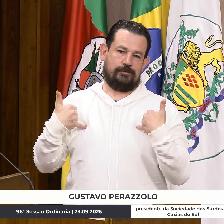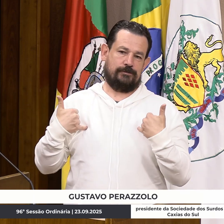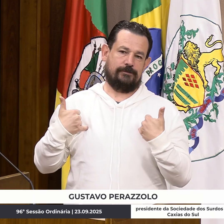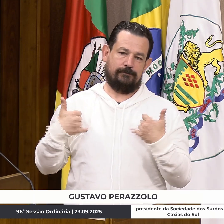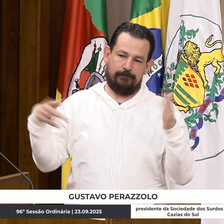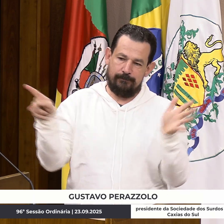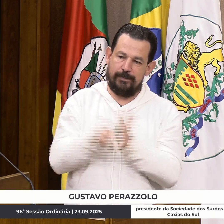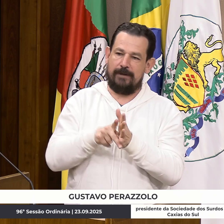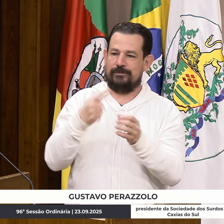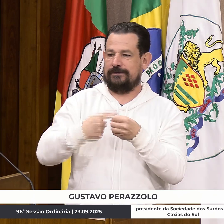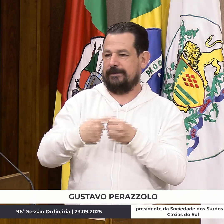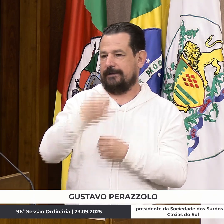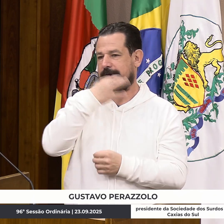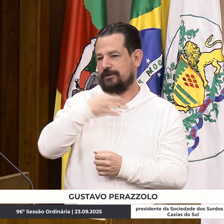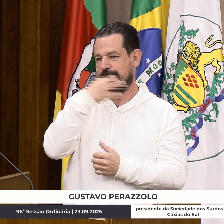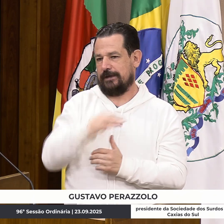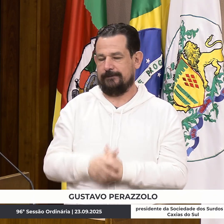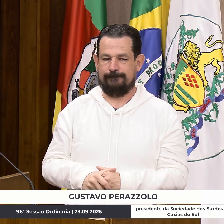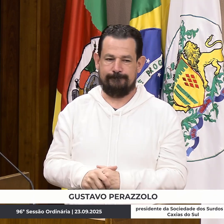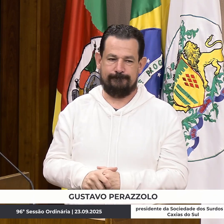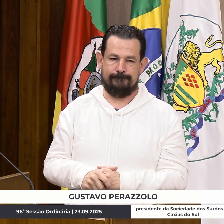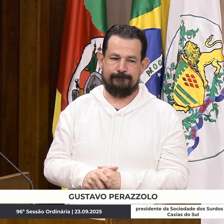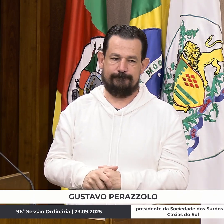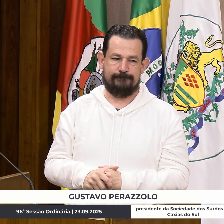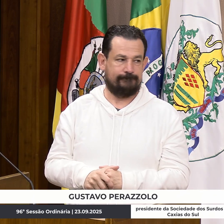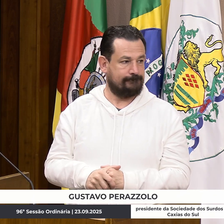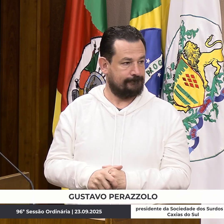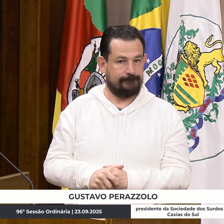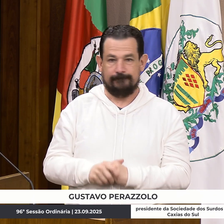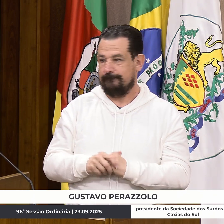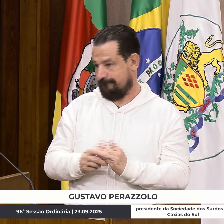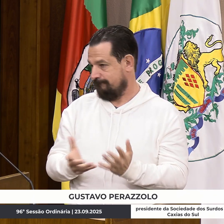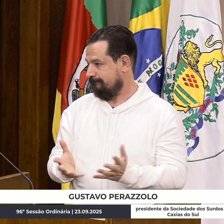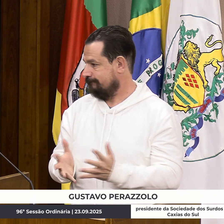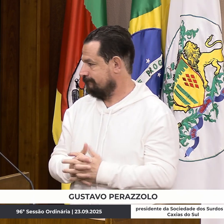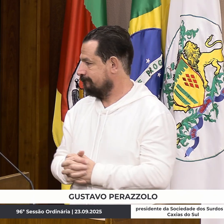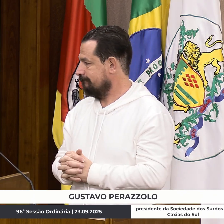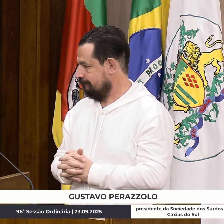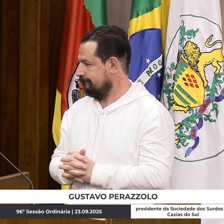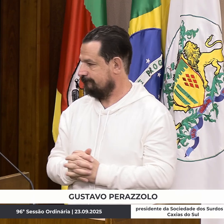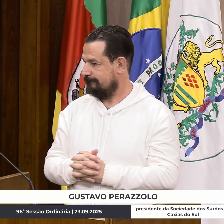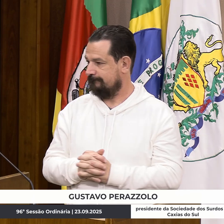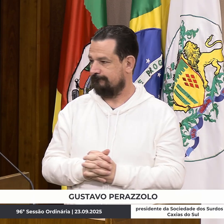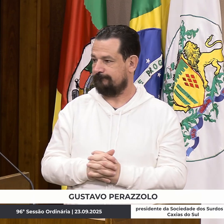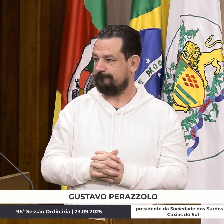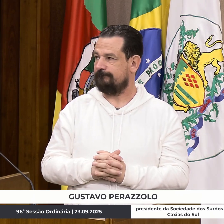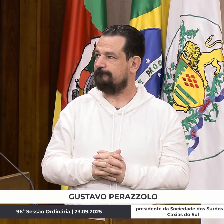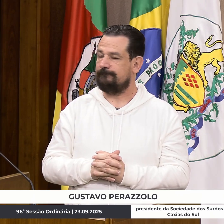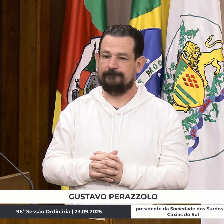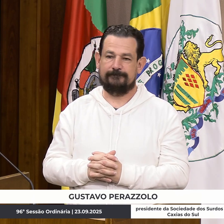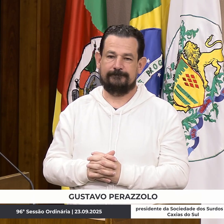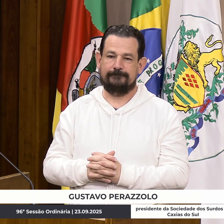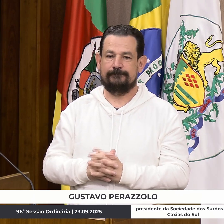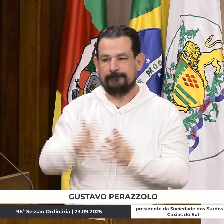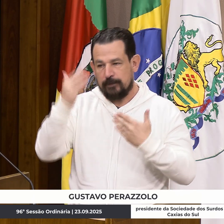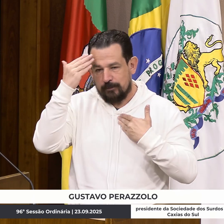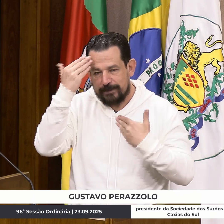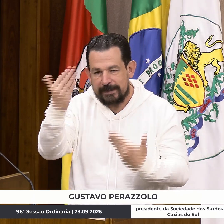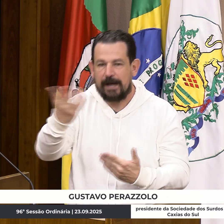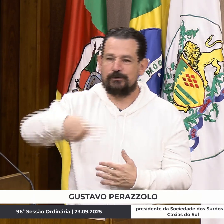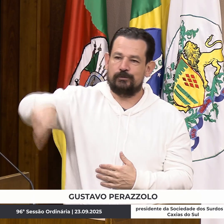cidade, para esse orgulho que sentimos pela cidade de Caxias, que somos participantes também, cidadãos da comunidade.